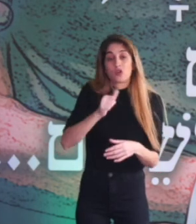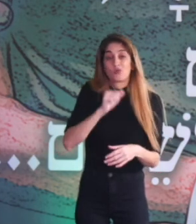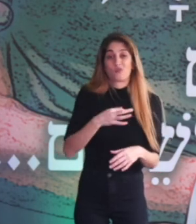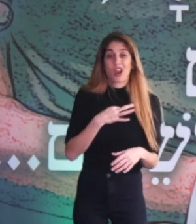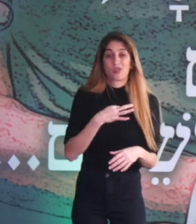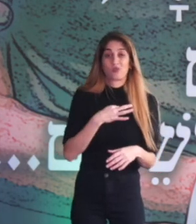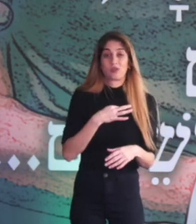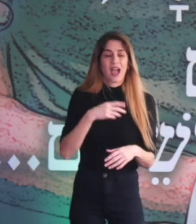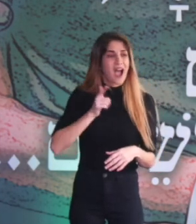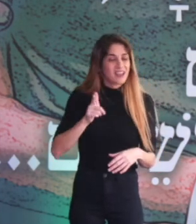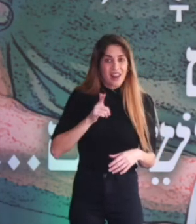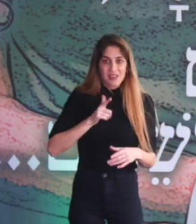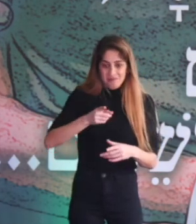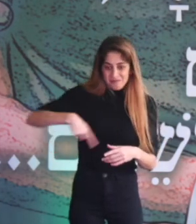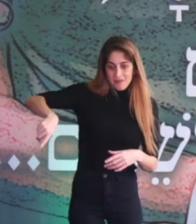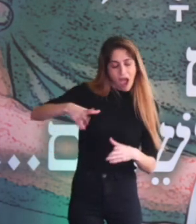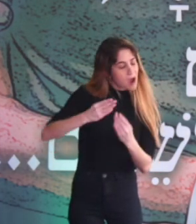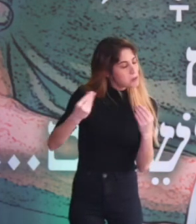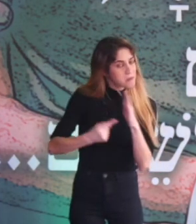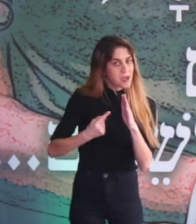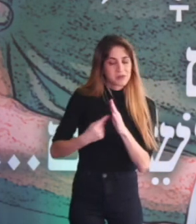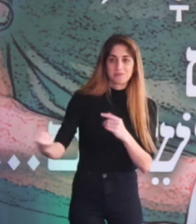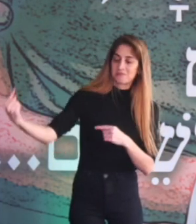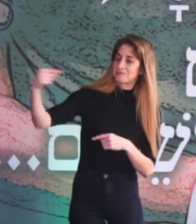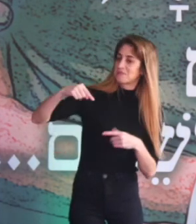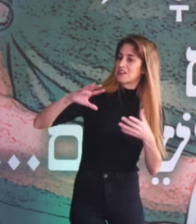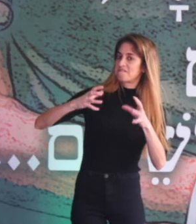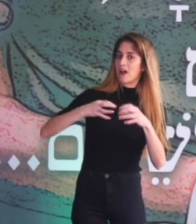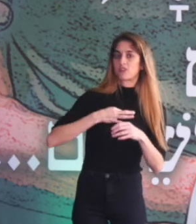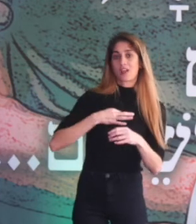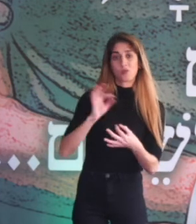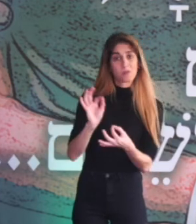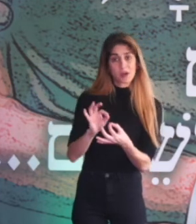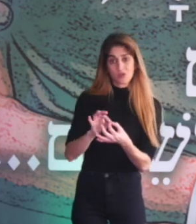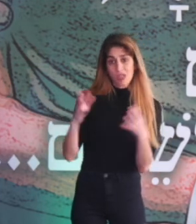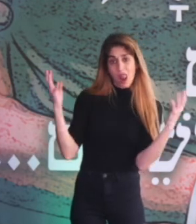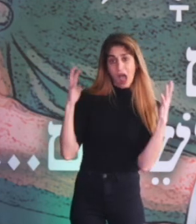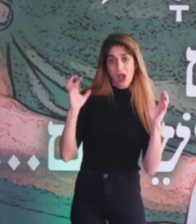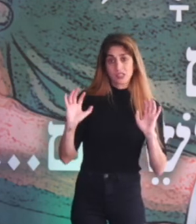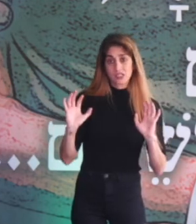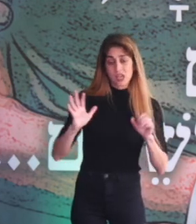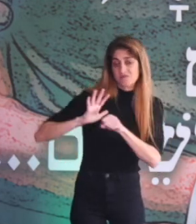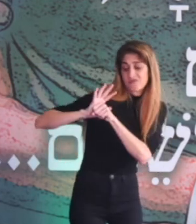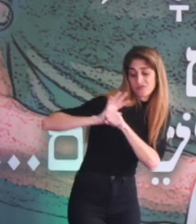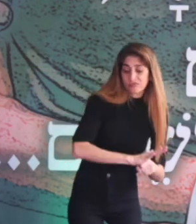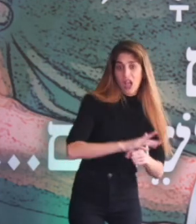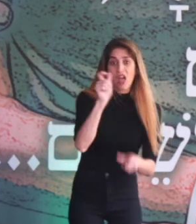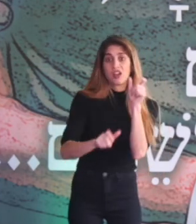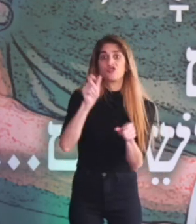חיילים הרבה פעמים מגיעים לכפר שלנו פשוט כדי להפעיל לחץ על